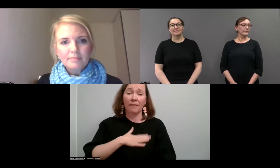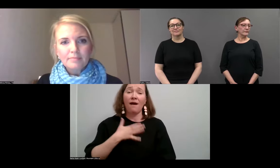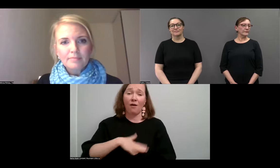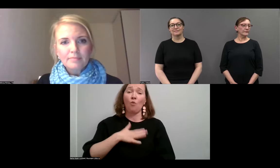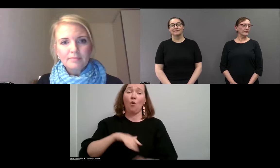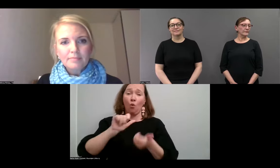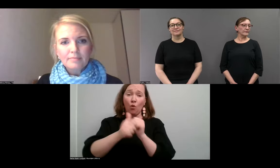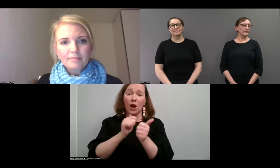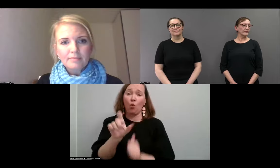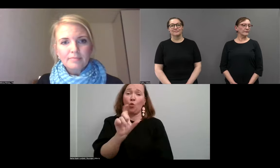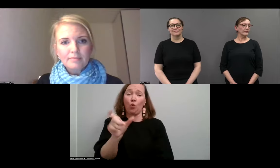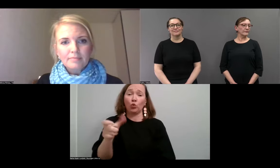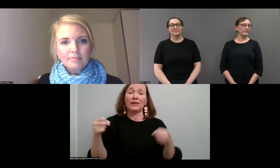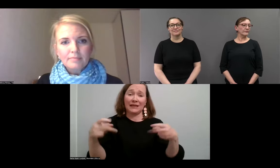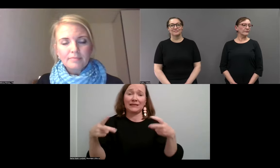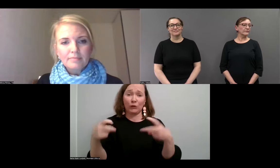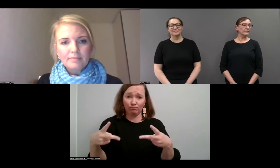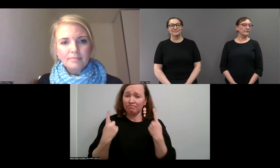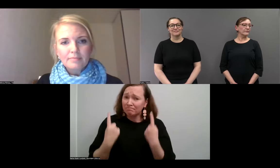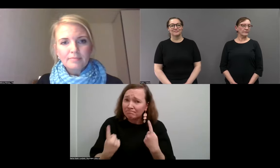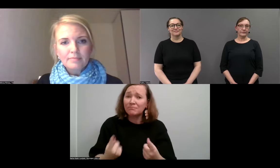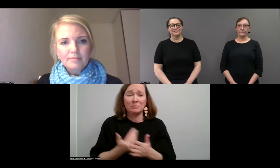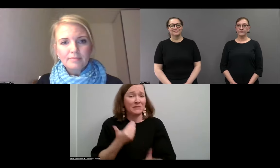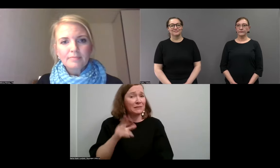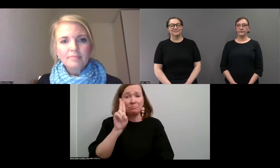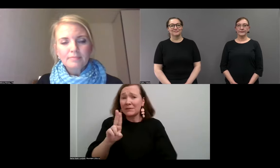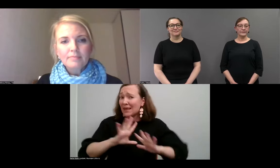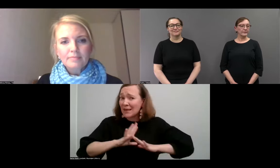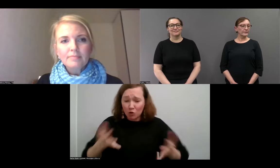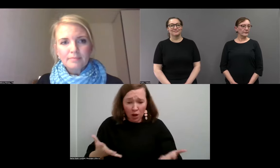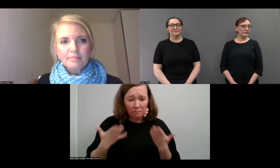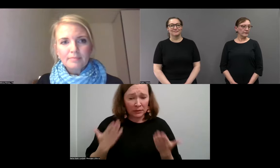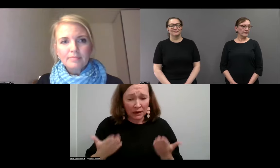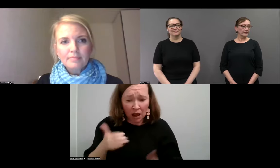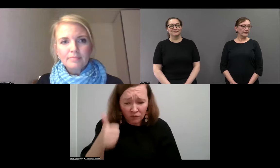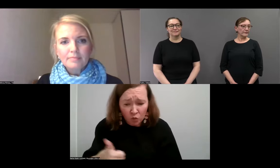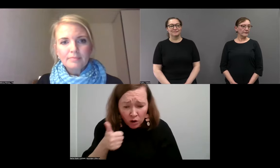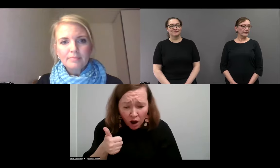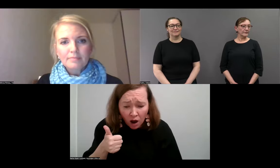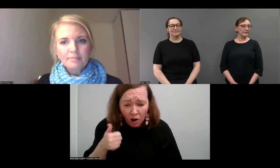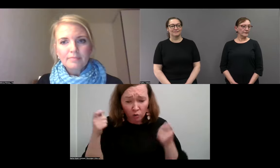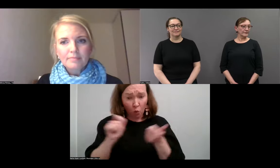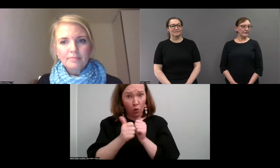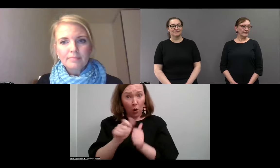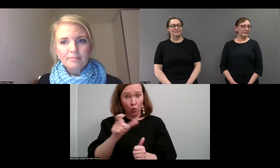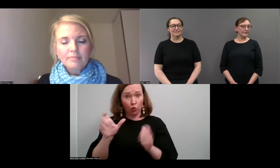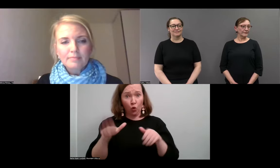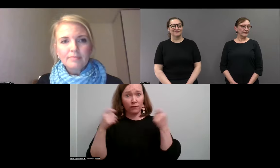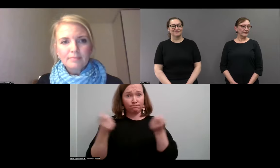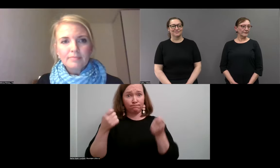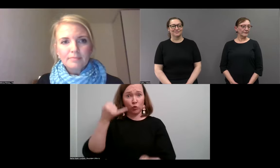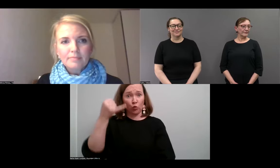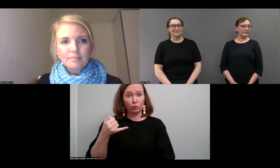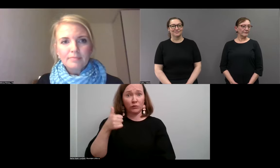kysymys siitä, että todella kaivataan ja halutaan niitä, että urheiluruudussa olisi tekstitys. Ja ihmetellään, että miksi näin ei